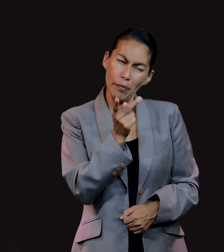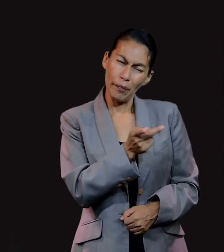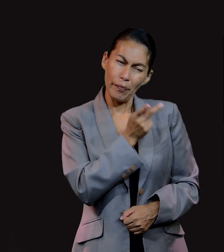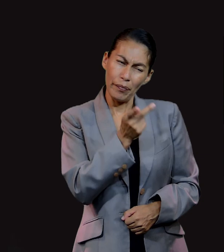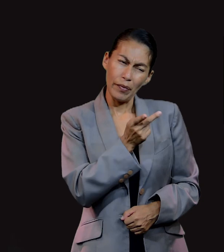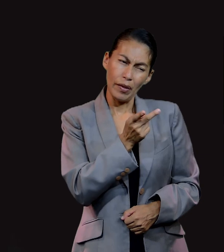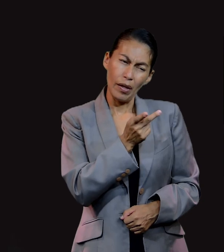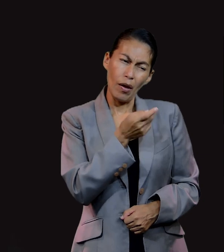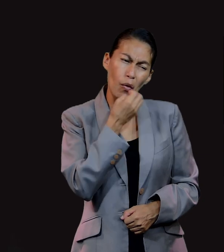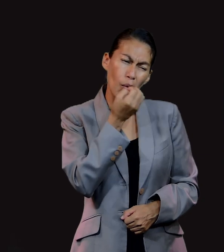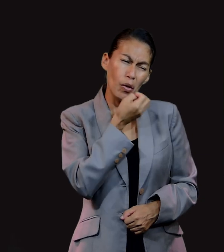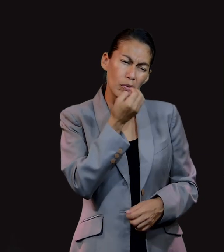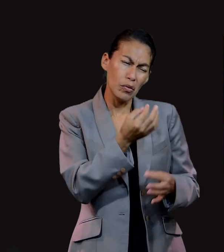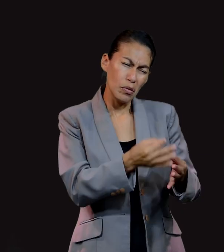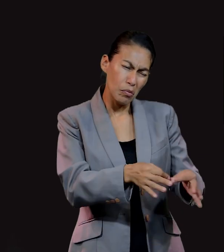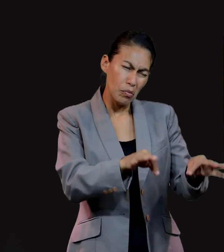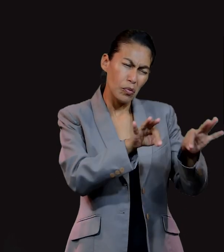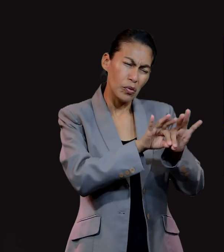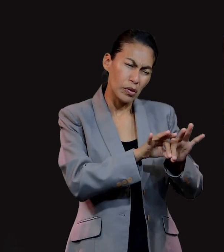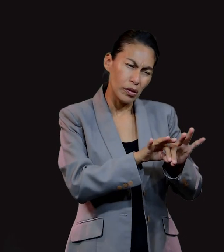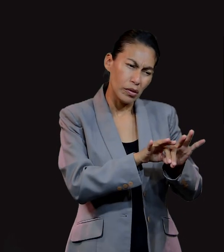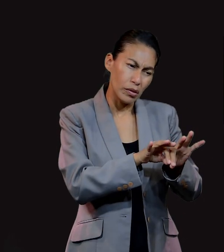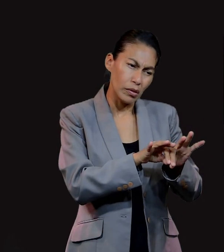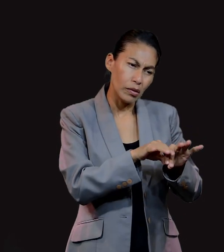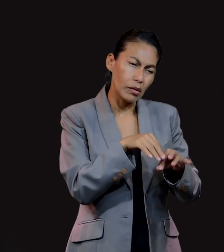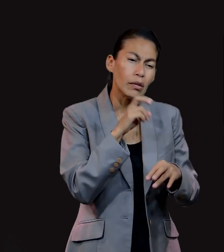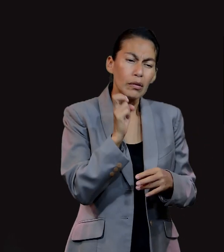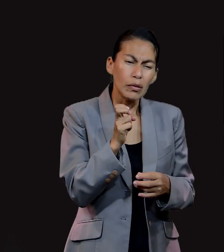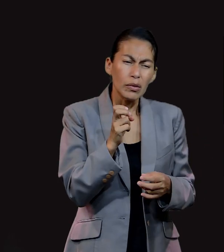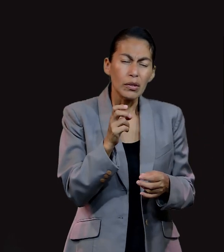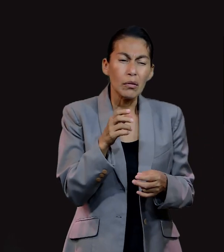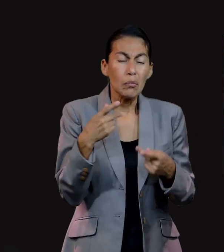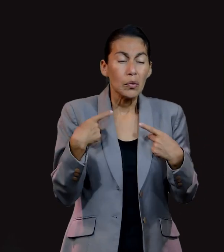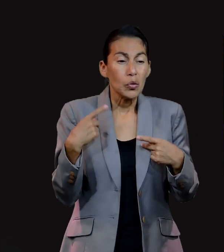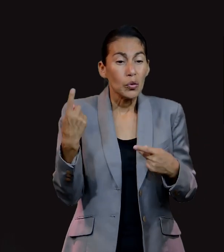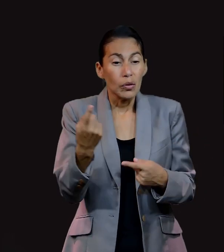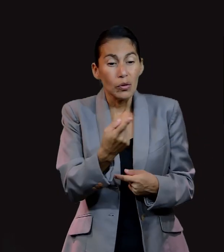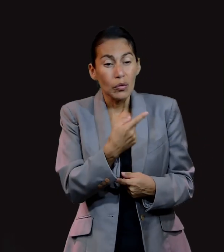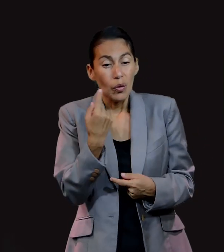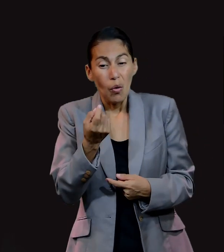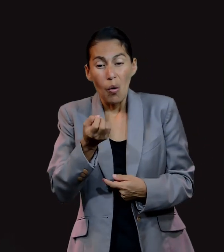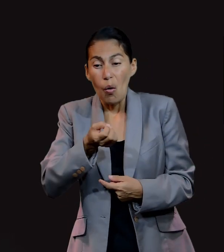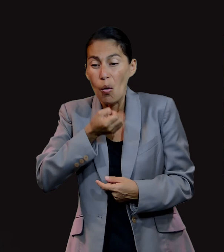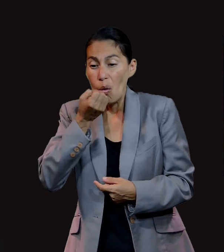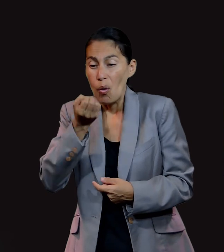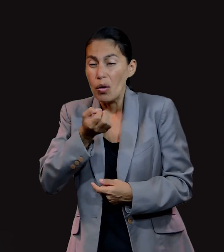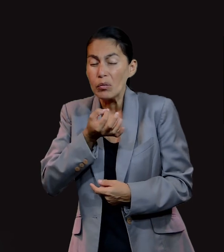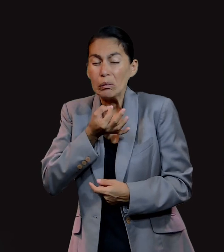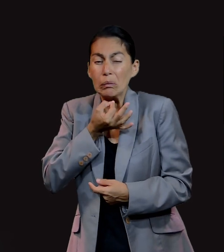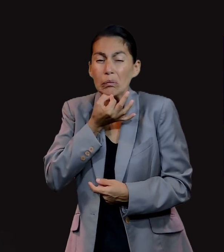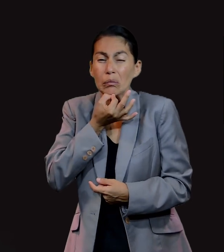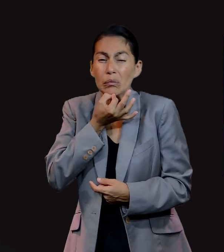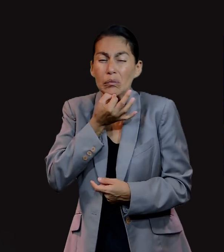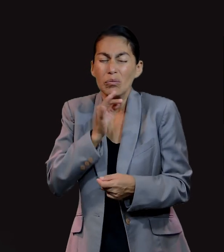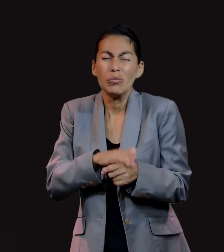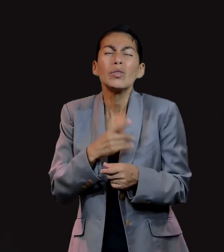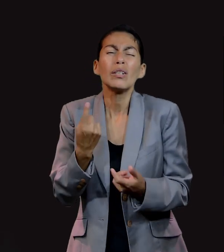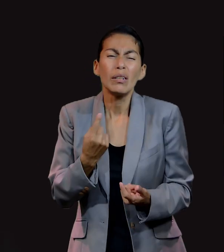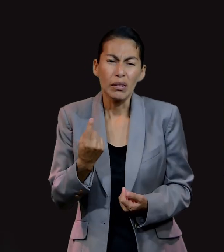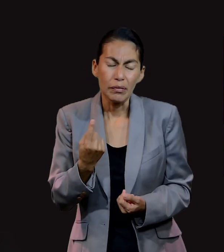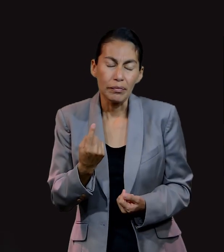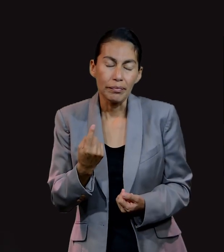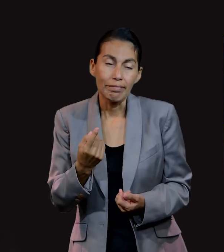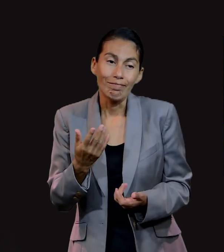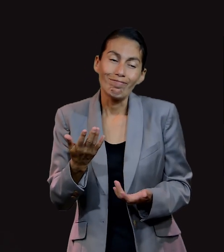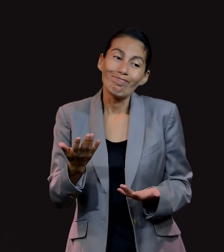si es tan importante la oración, ¿por qué cree usted que oramos tan poco? Bueno,